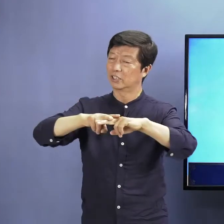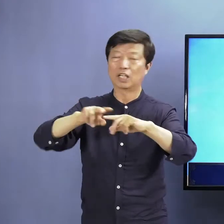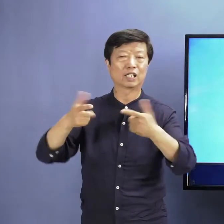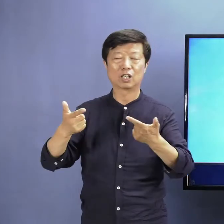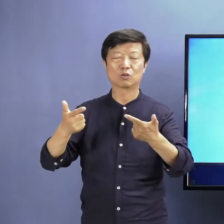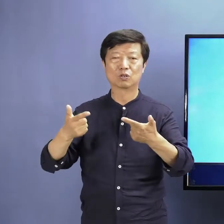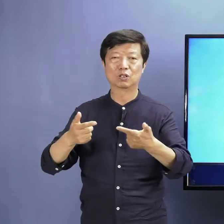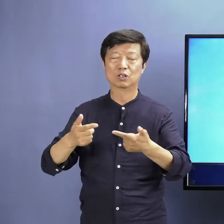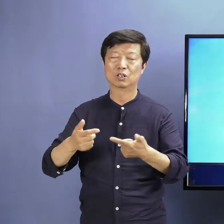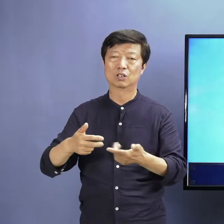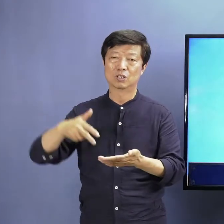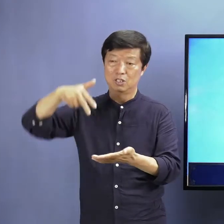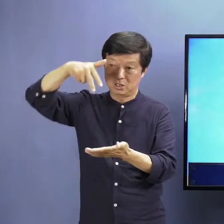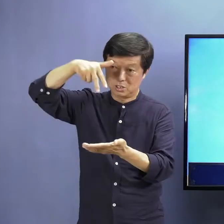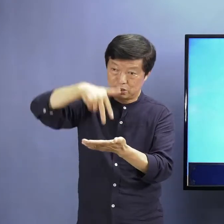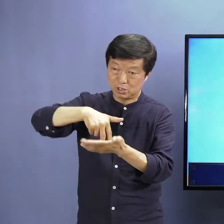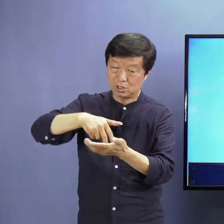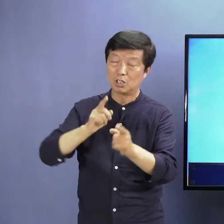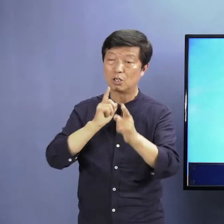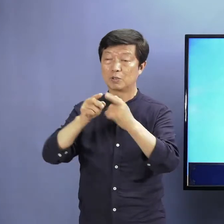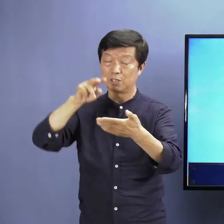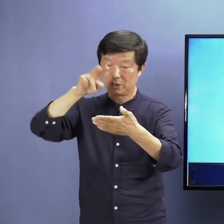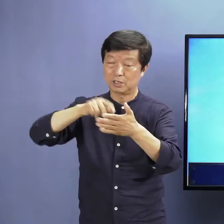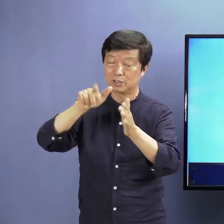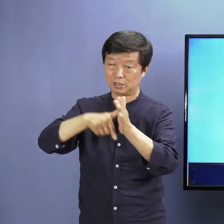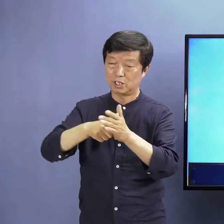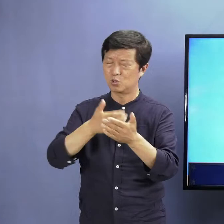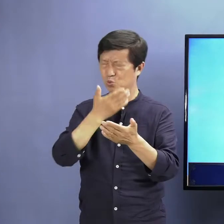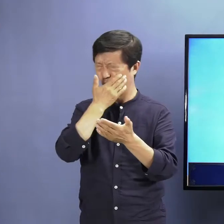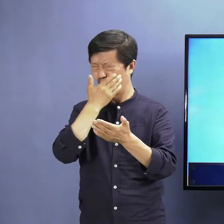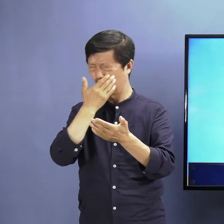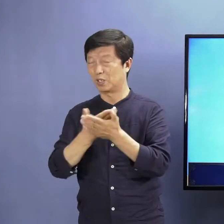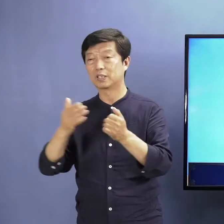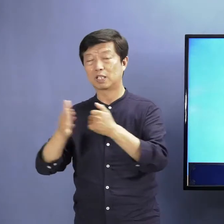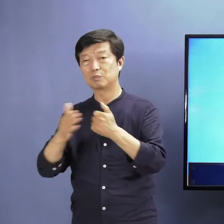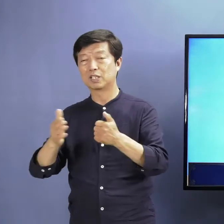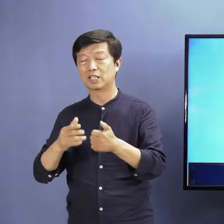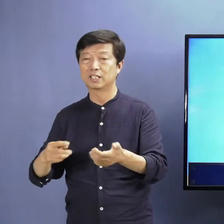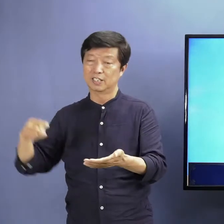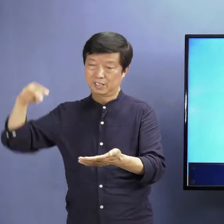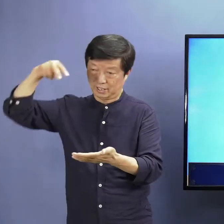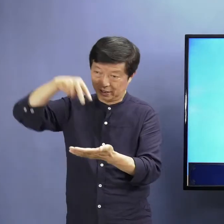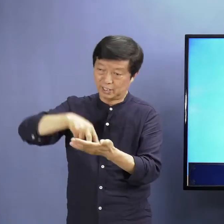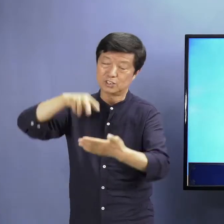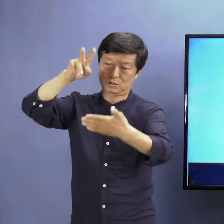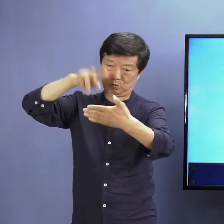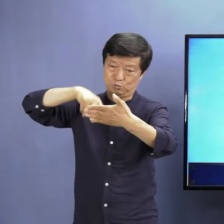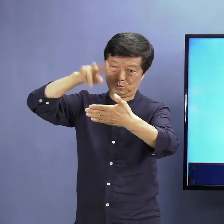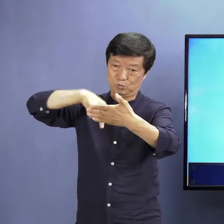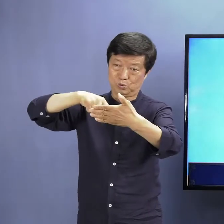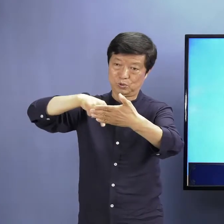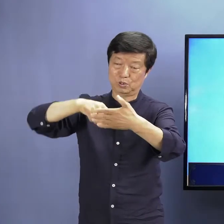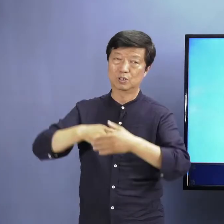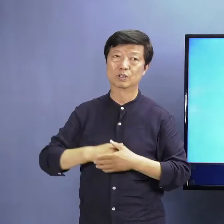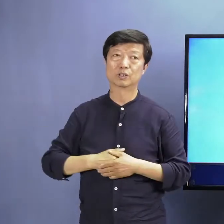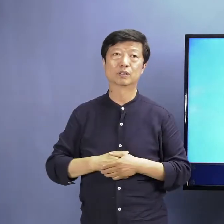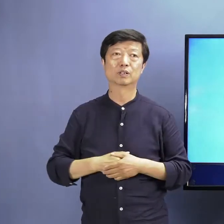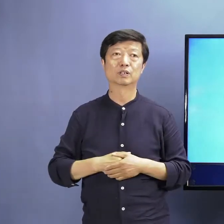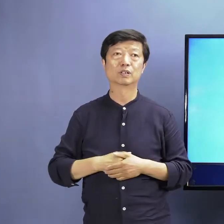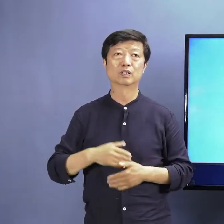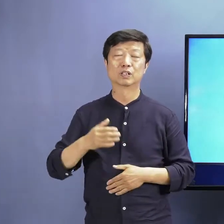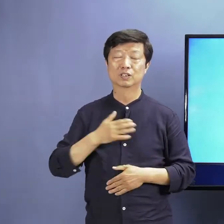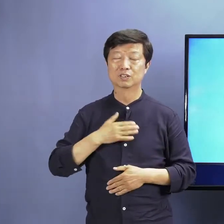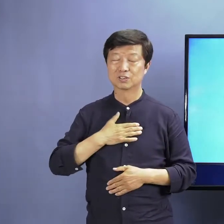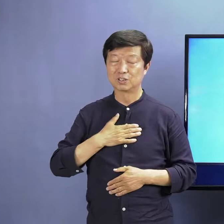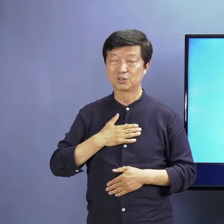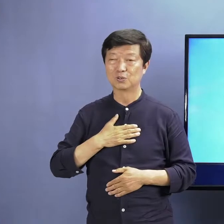그냥 앉아 읽는 거 아니에요. 말씀을 어떻게, 너무 귀한 말씀이니까 그냥 자리에서 일어나서 읽었어요. 저도 꼭 해보고 싶은데 안